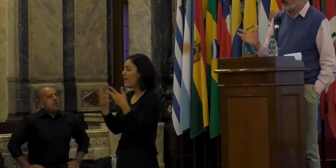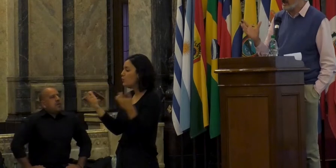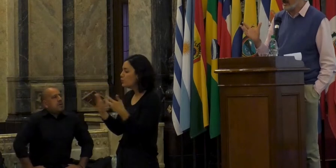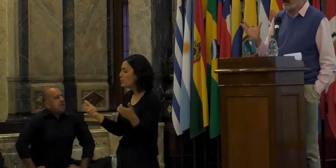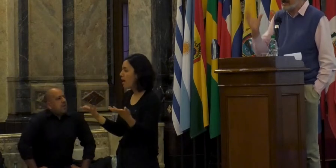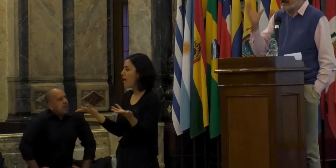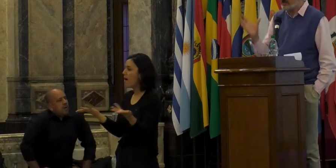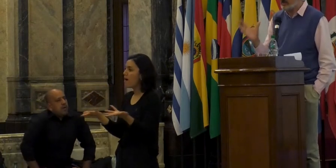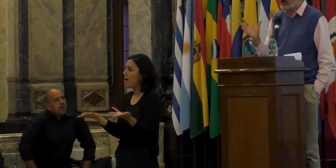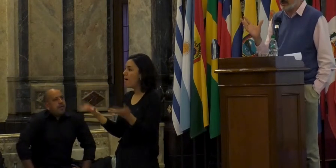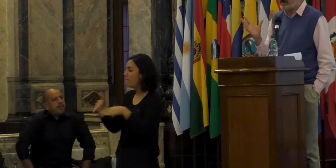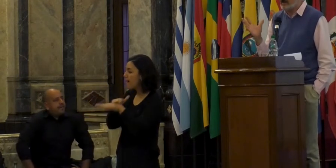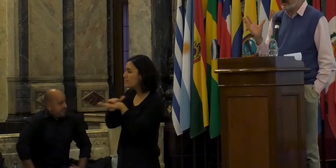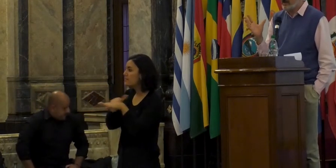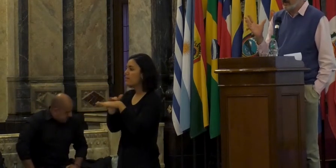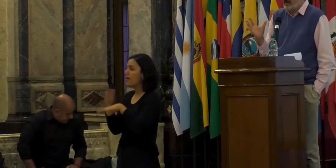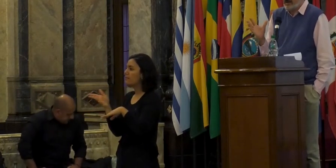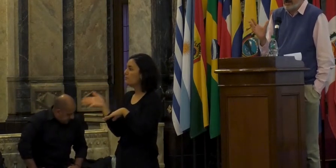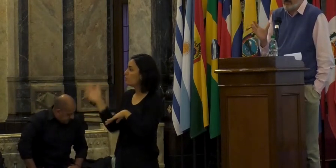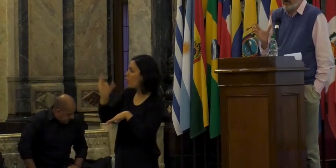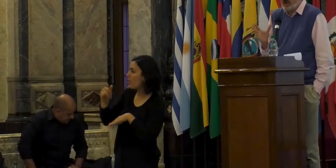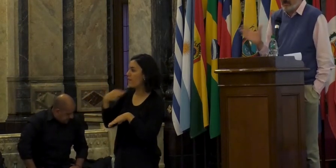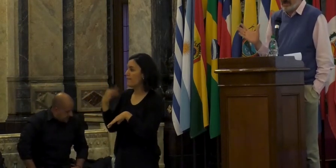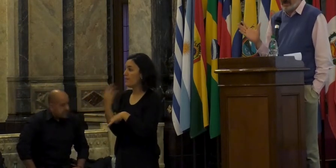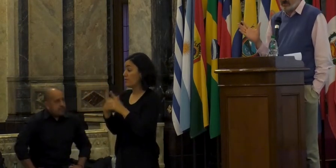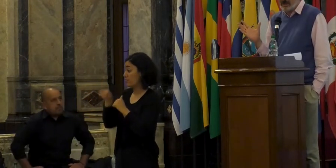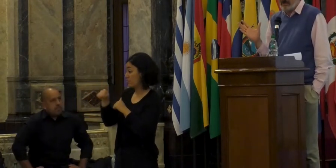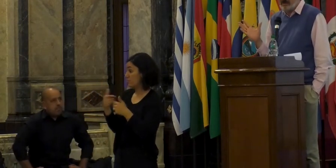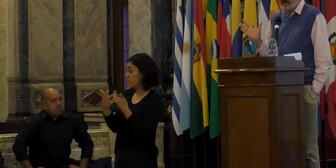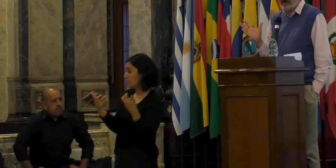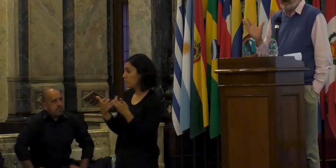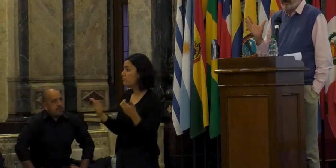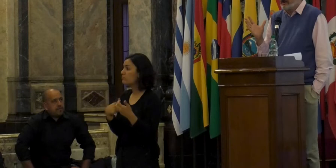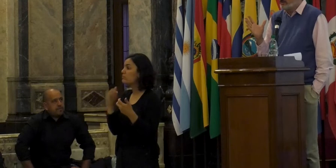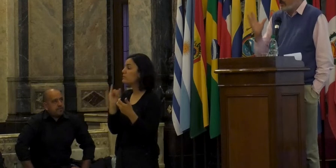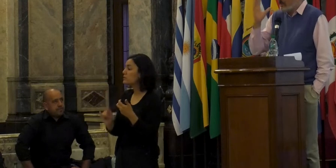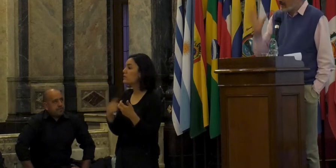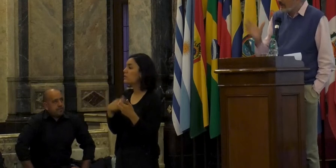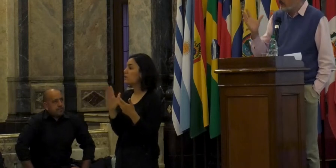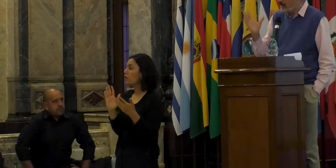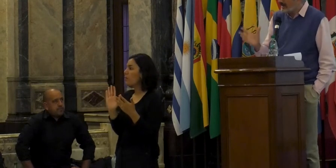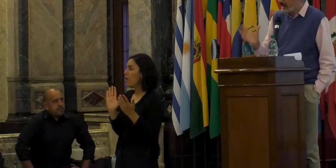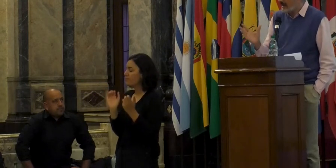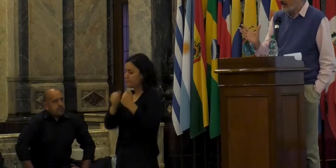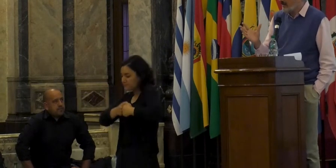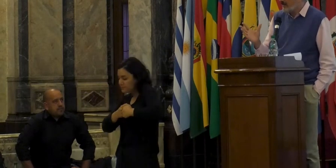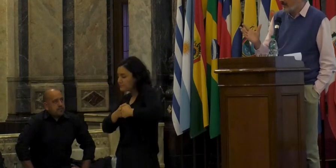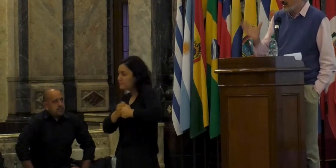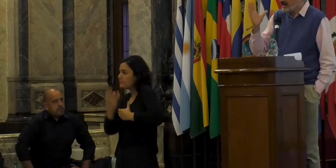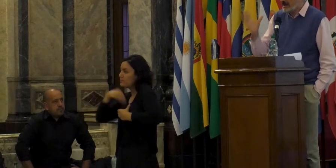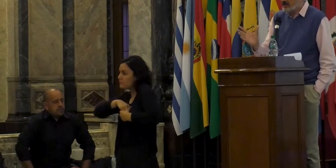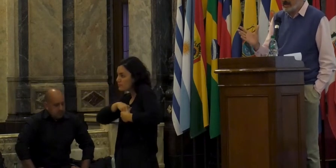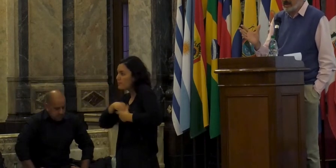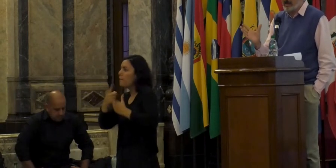de la vida cotidiana. Esas estructuras, que en buena medida resultan invisibles, son un marco fundamental